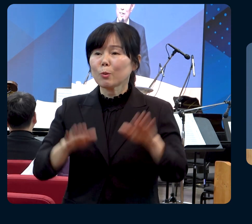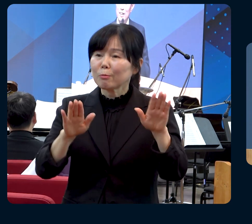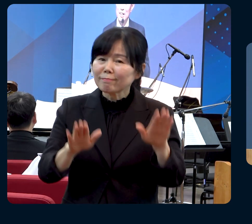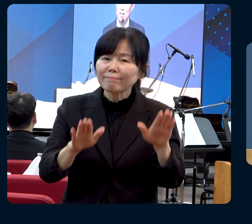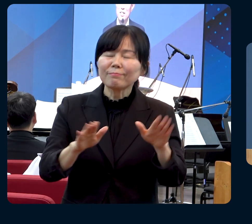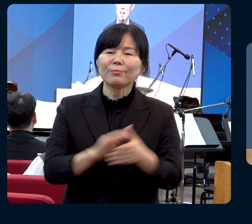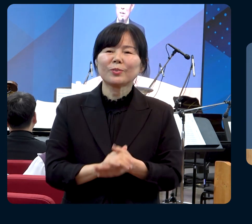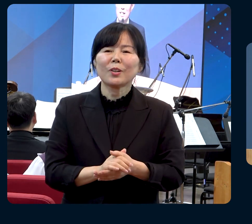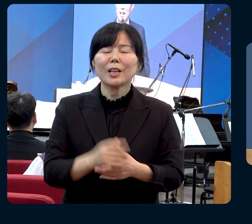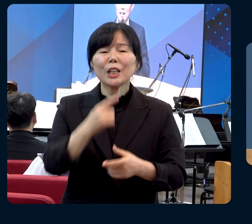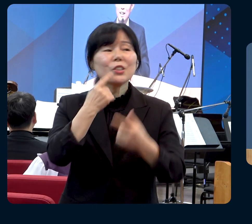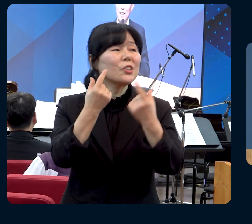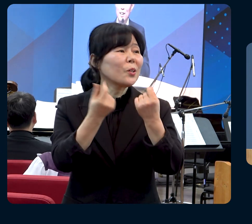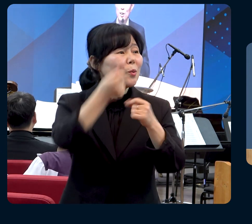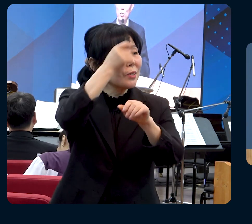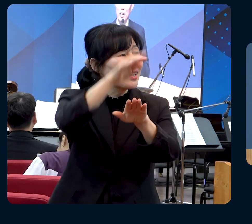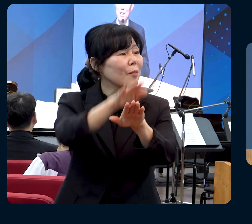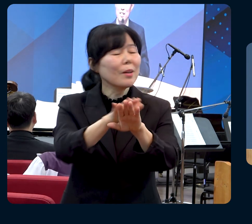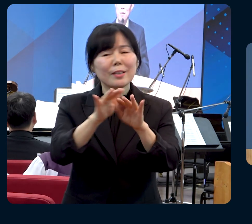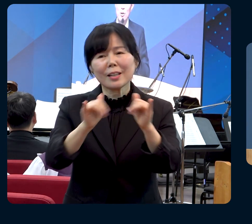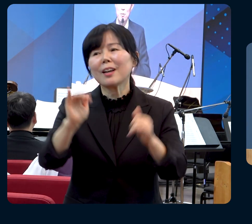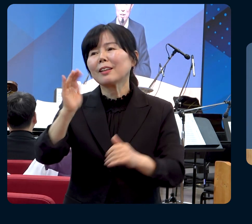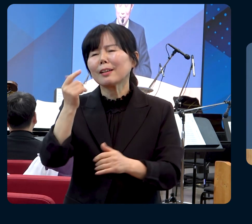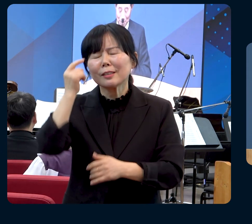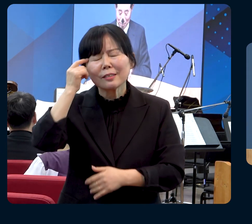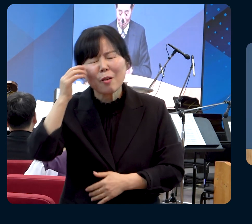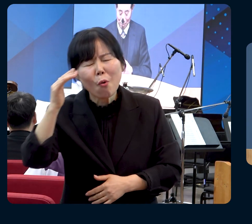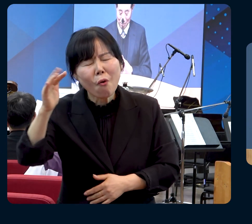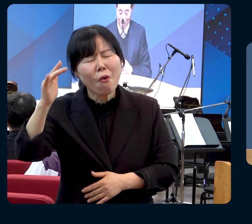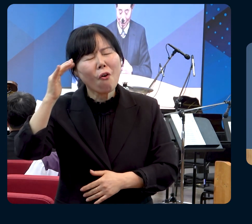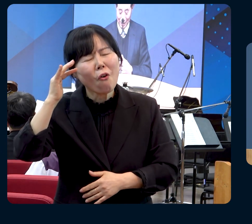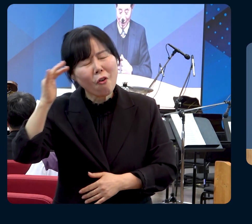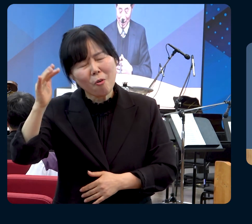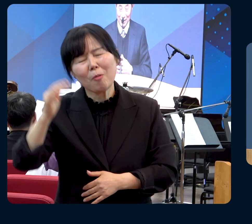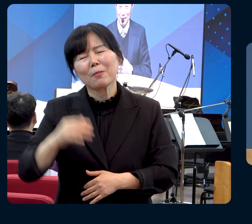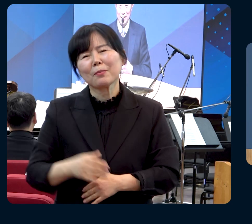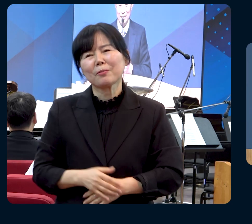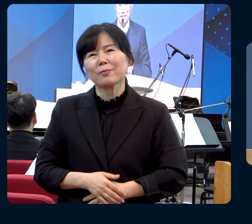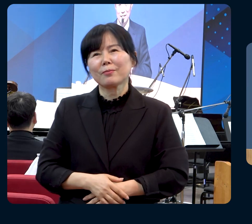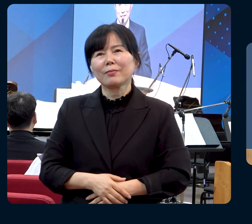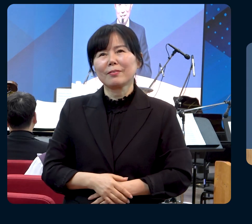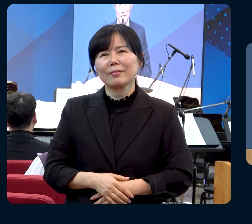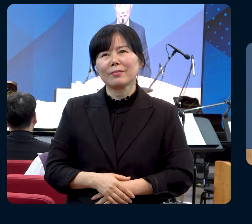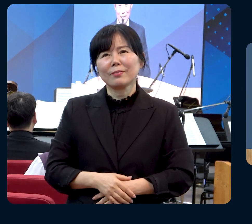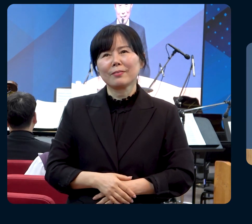오늘도 그런 예배자가 되기를 사모합니다.